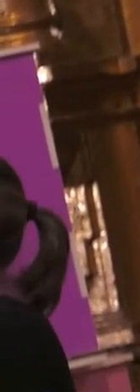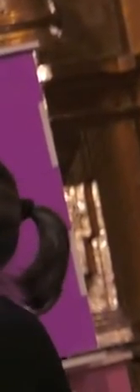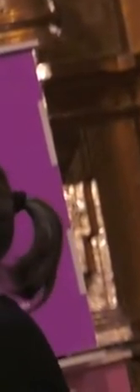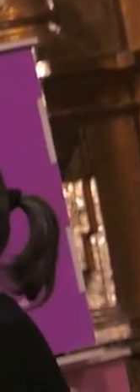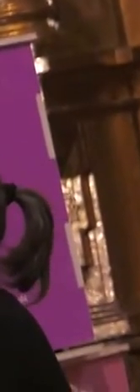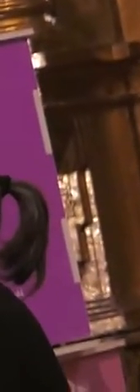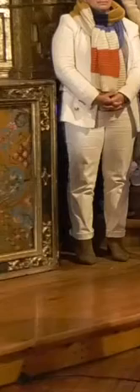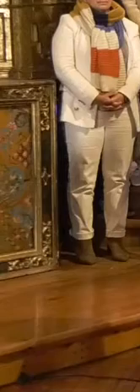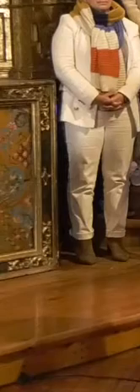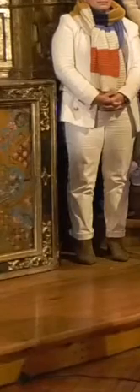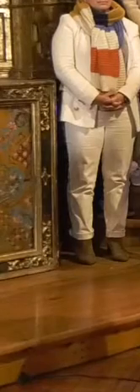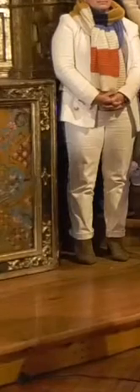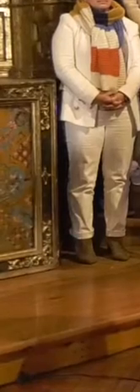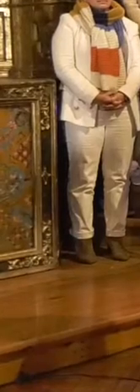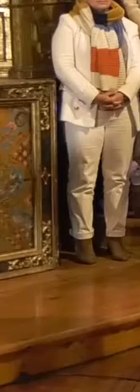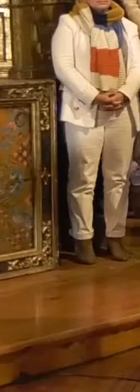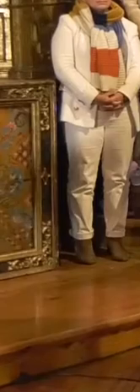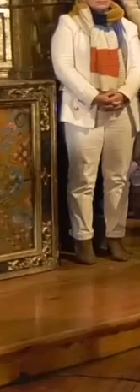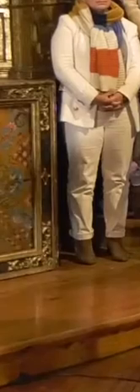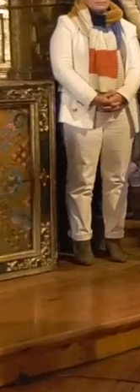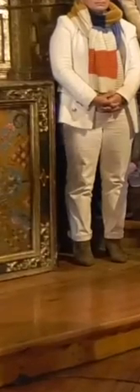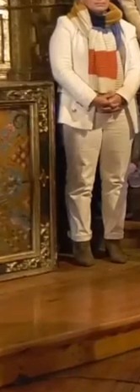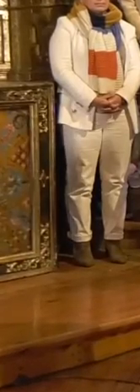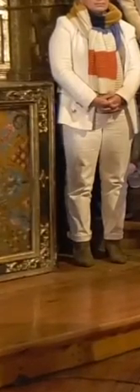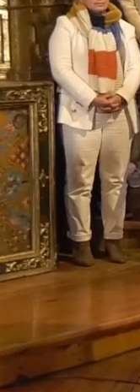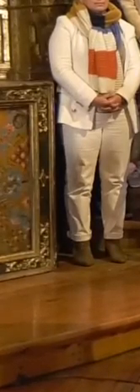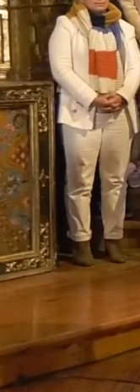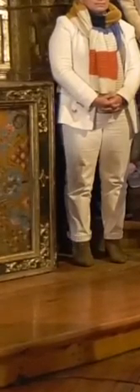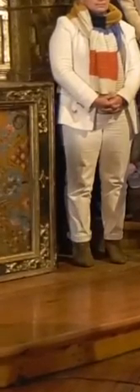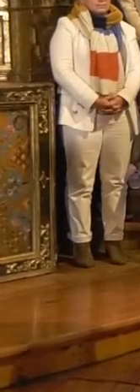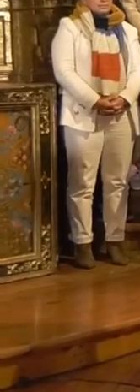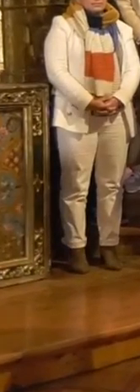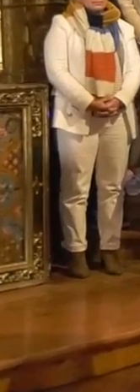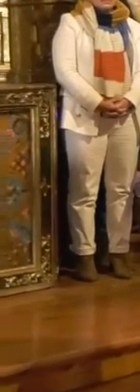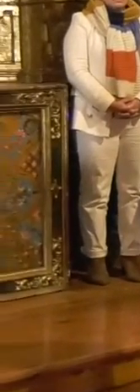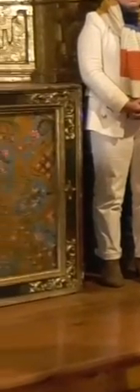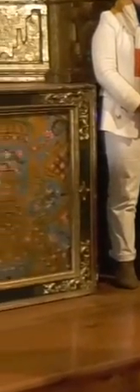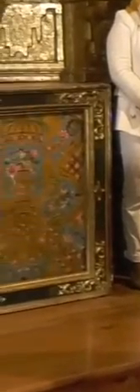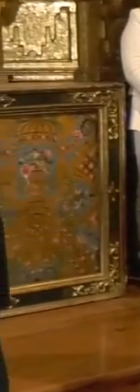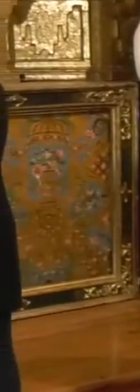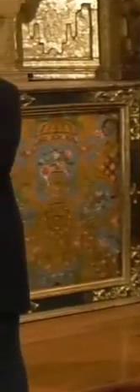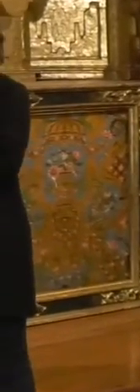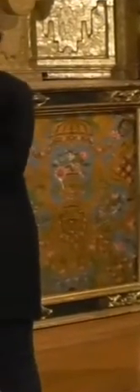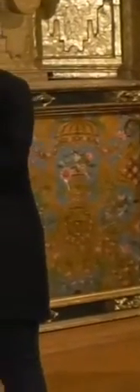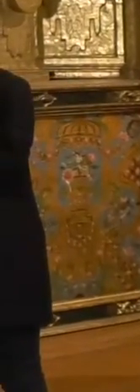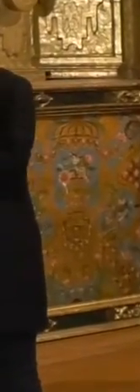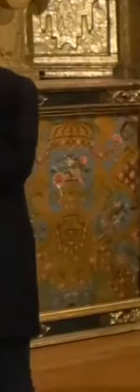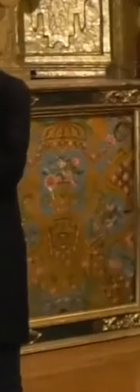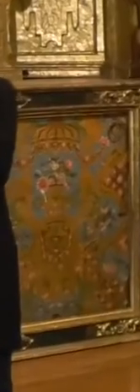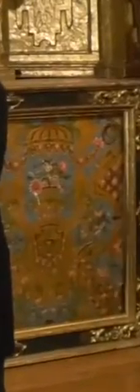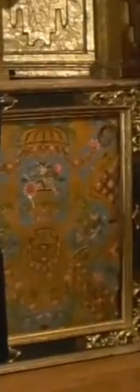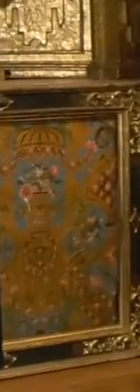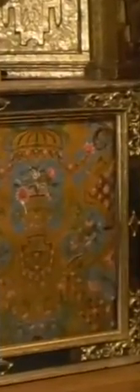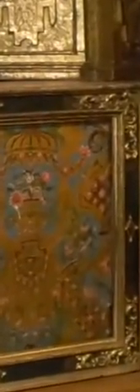mí y vos centrarás actividades en catro grandes alianzas que creemos que son fundamentales para